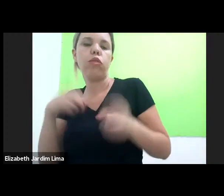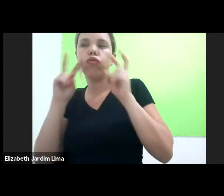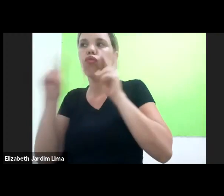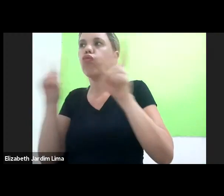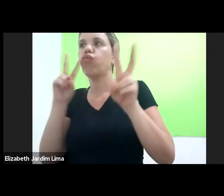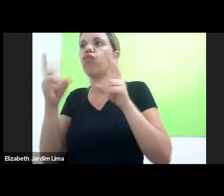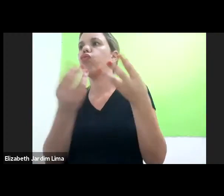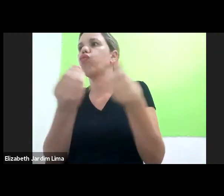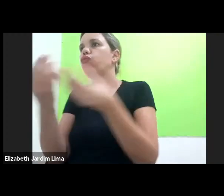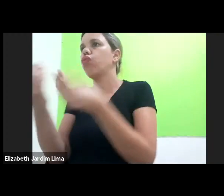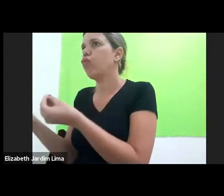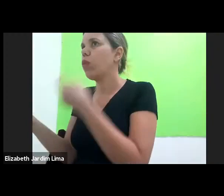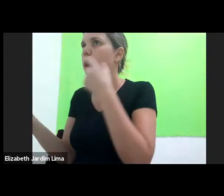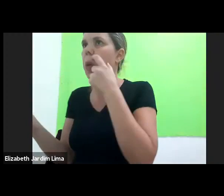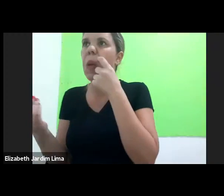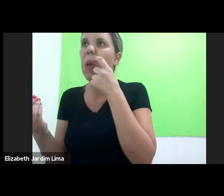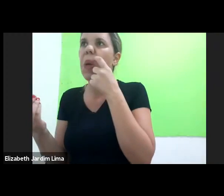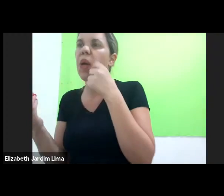um